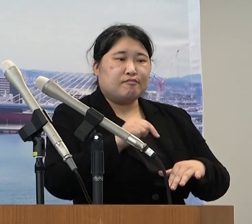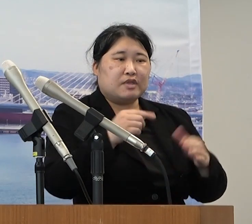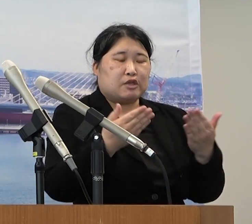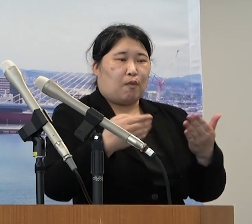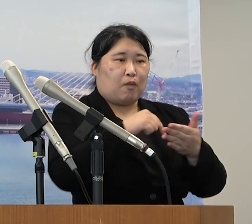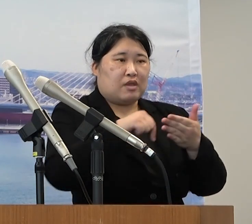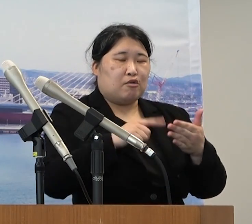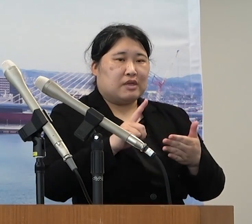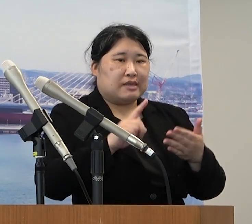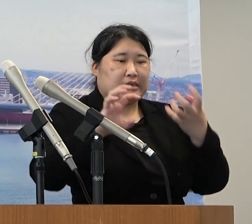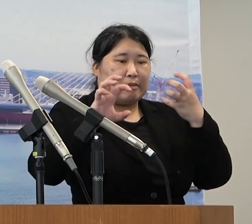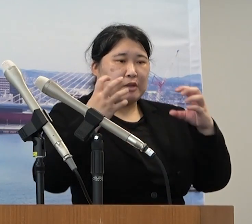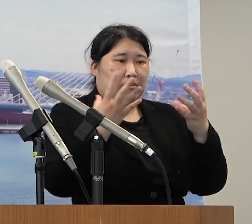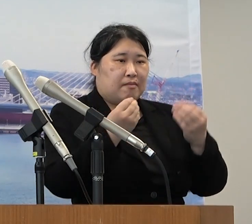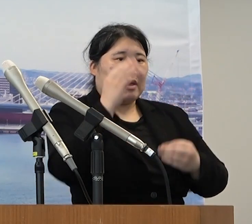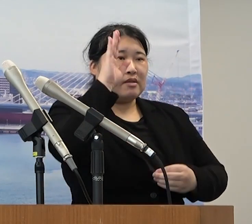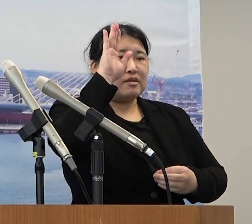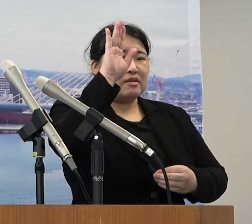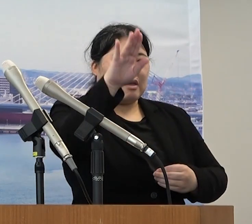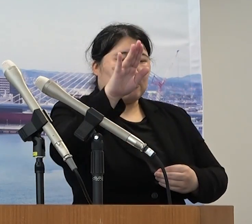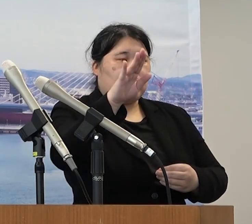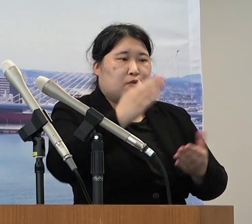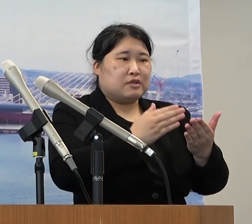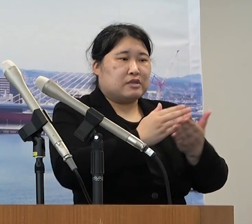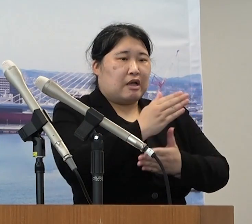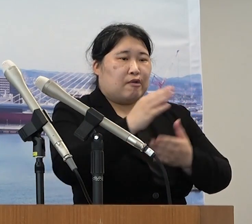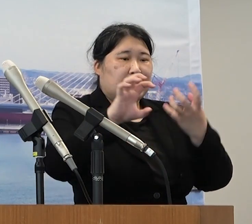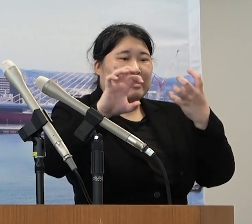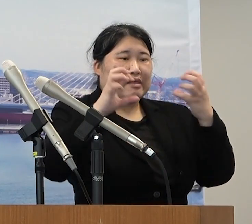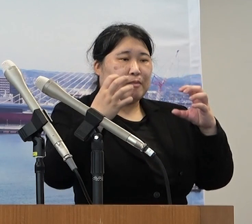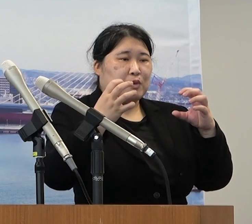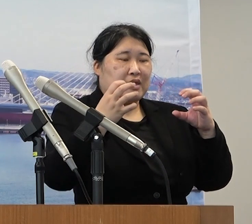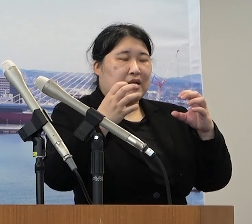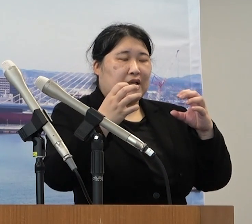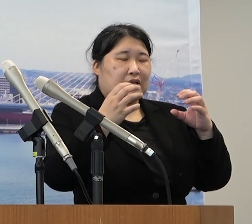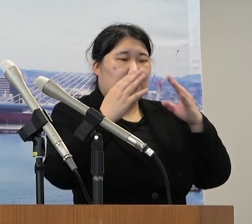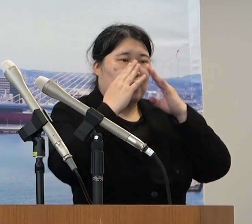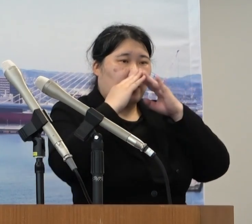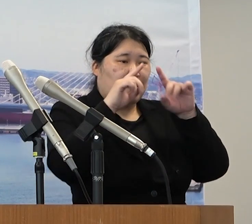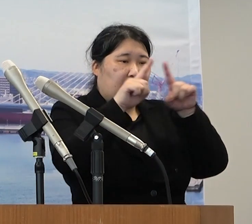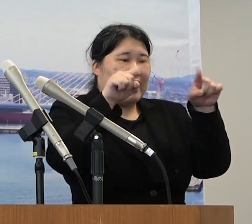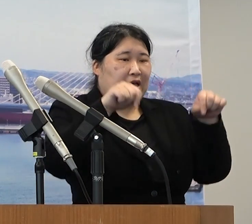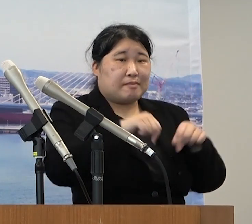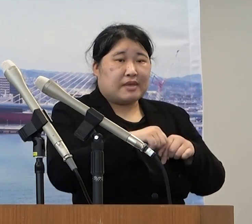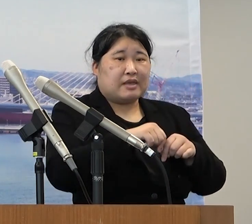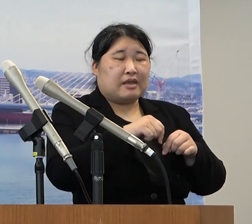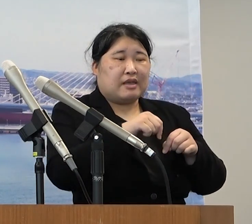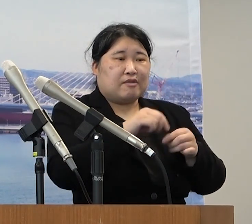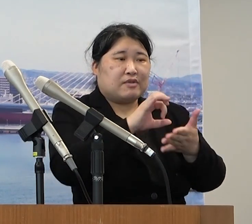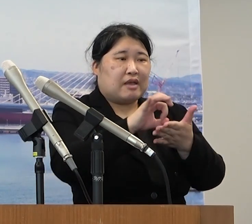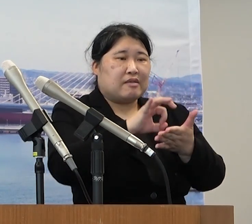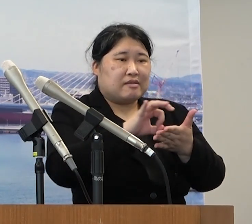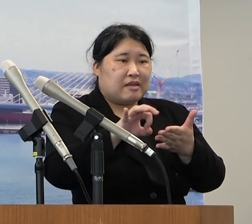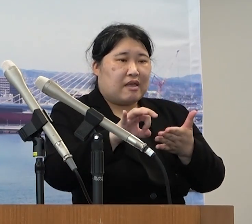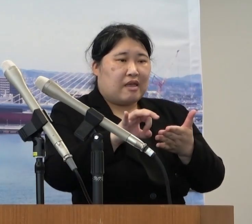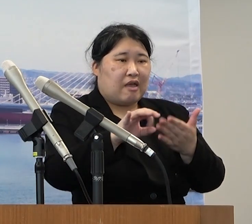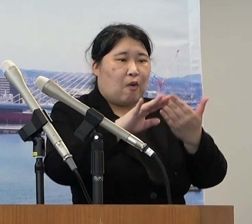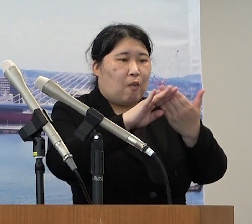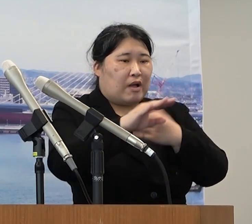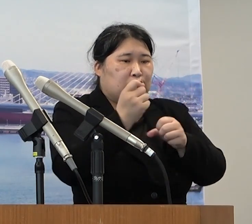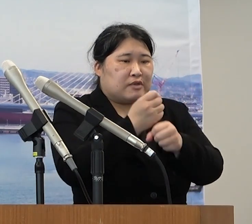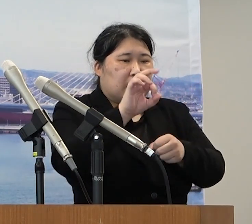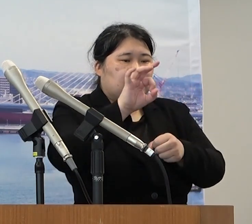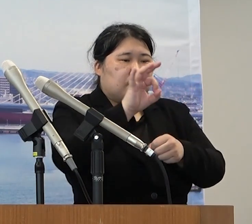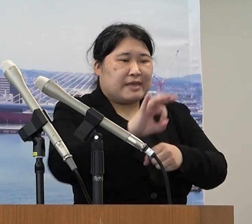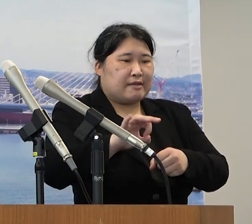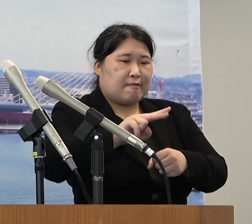ねぶた祭り終了後に廃棄されるねぶたの和紙を活用して、 新しいクラフト作品などにアップサイクルするア